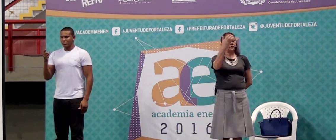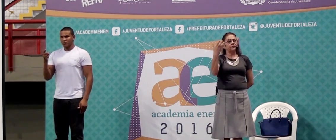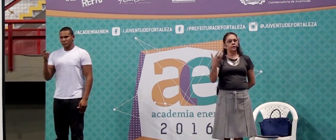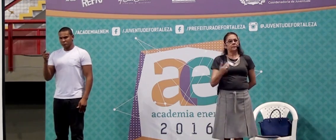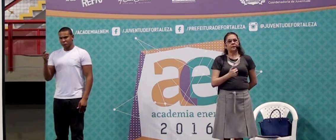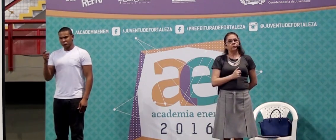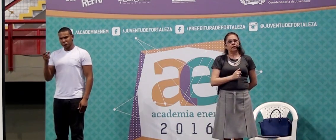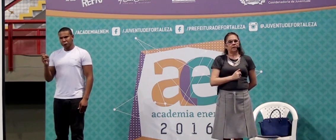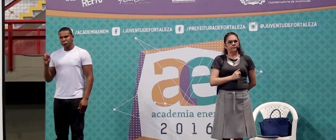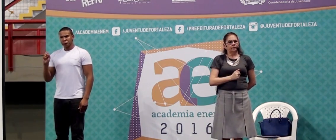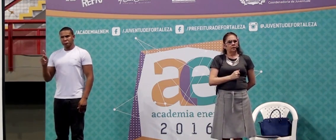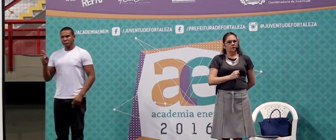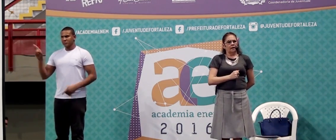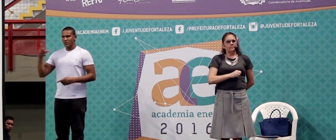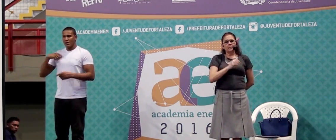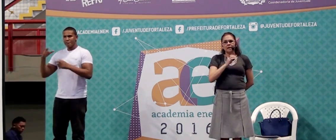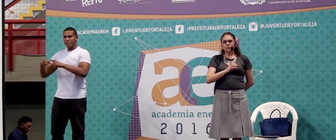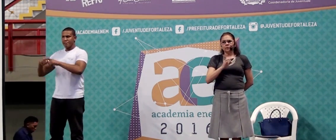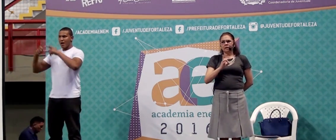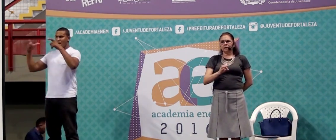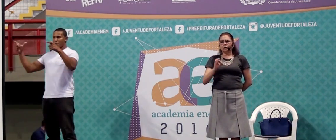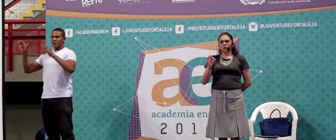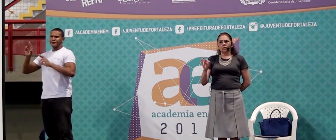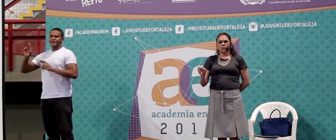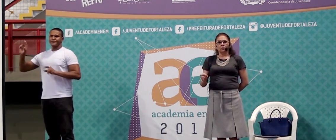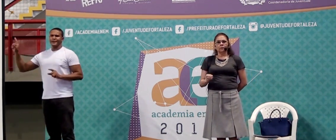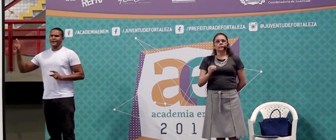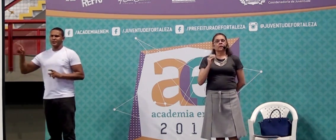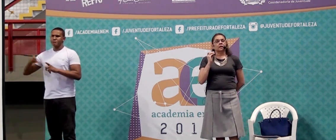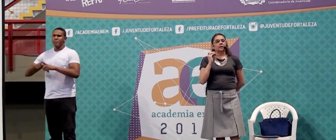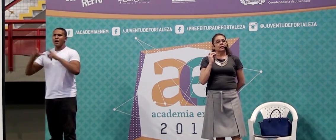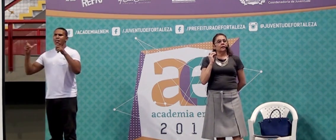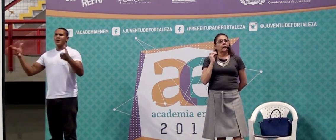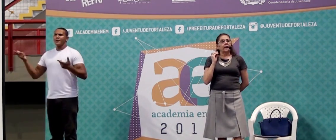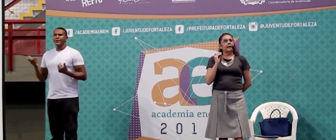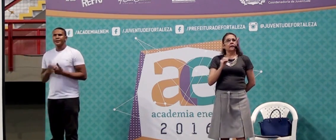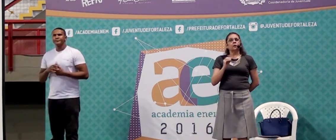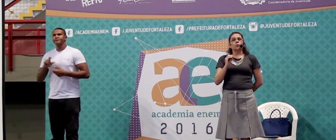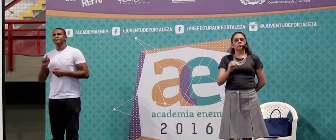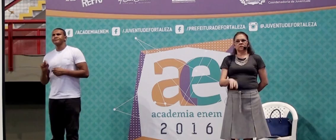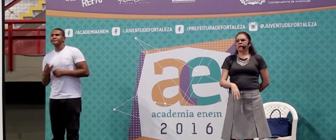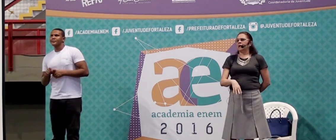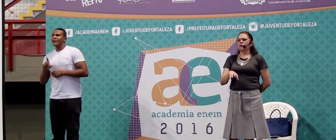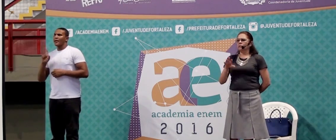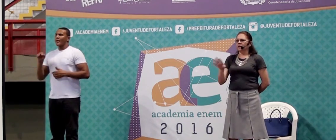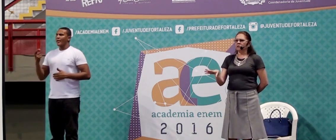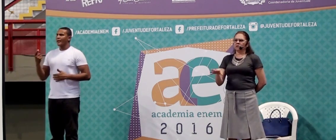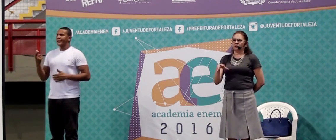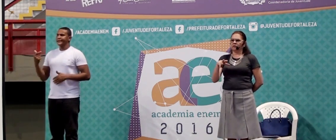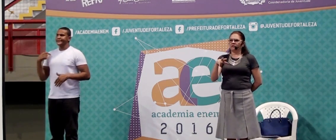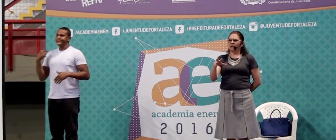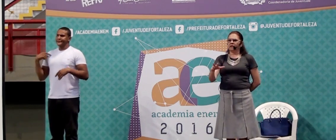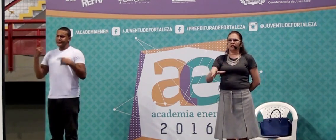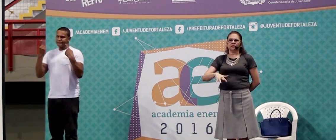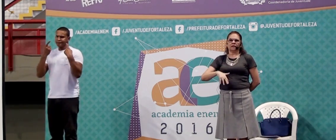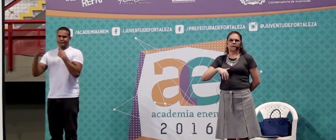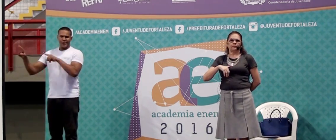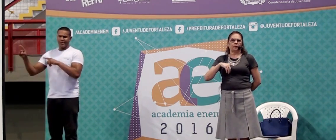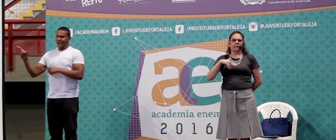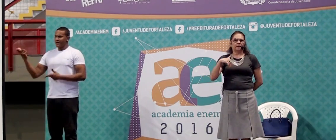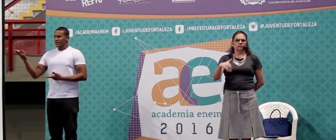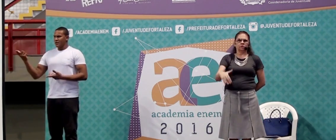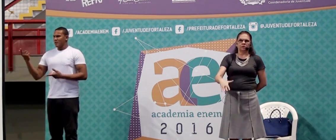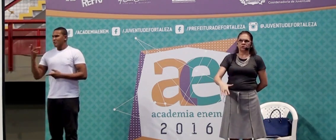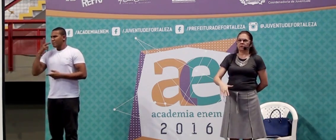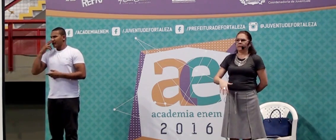alunos que foi maioria. A maioria colocou que era contra. Realmente não deveria